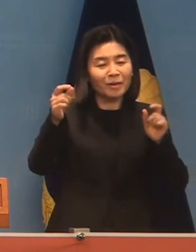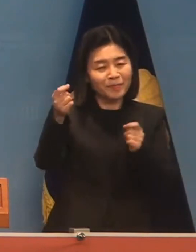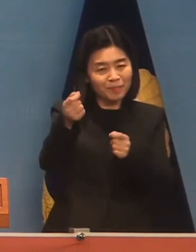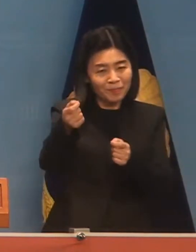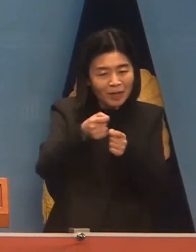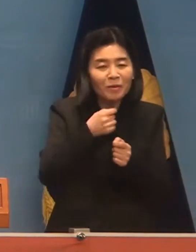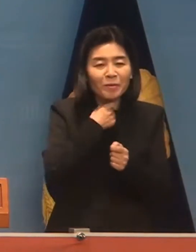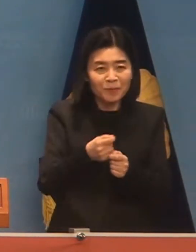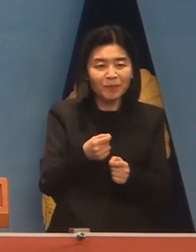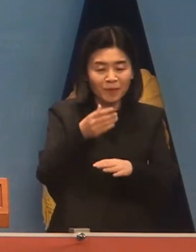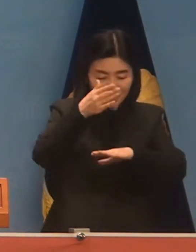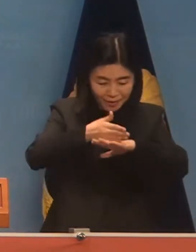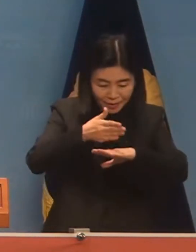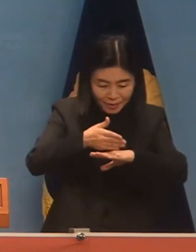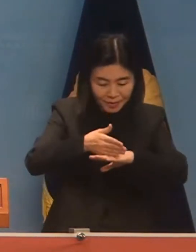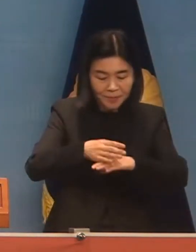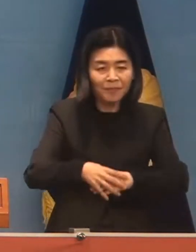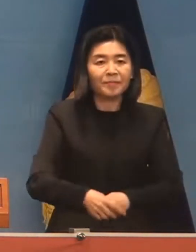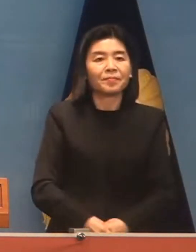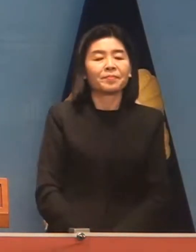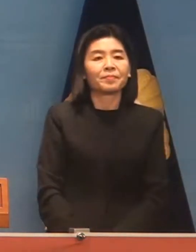고맙습니다.